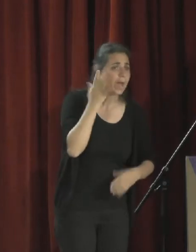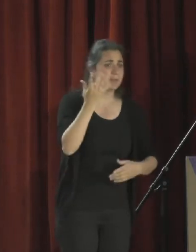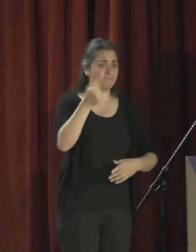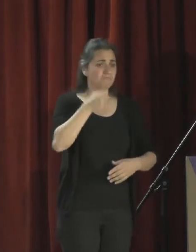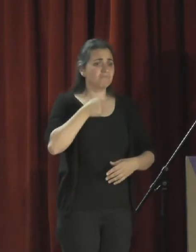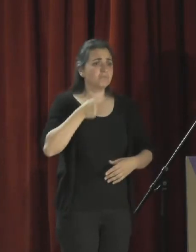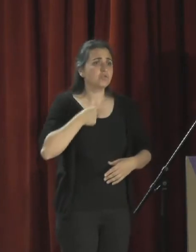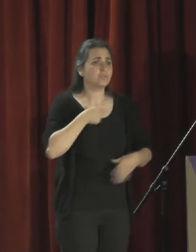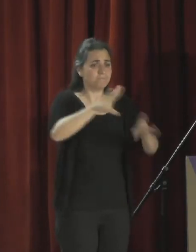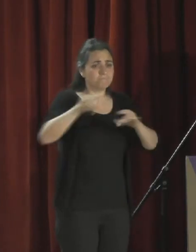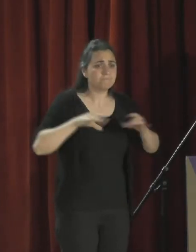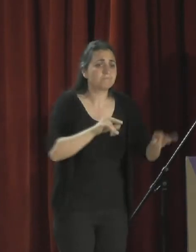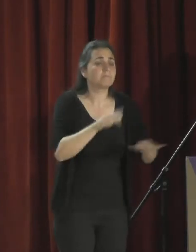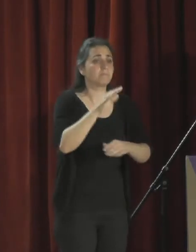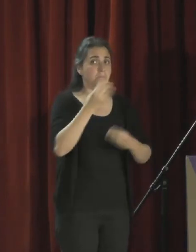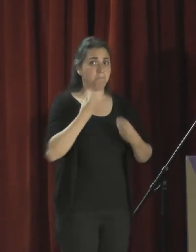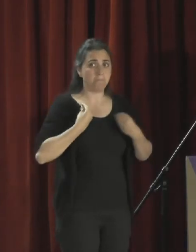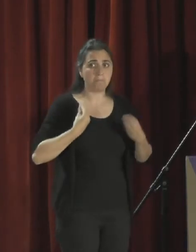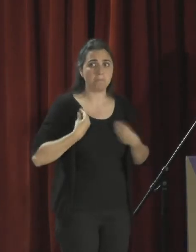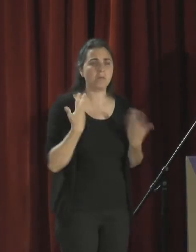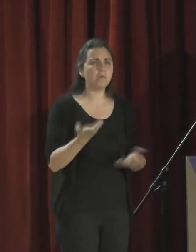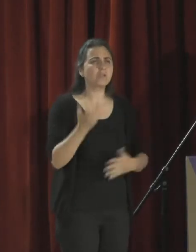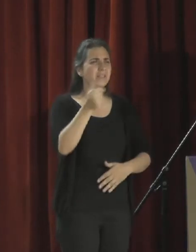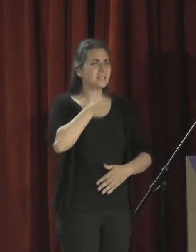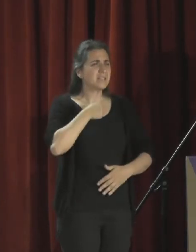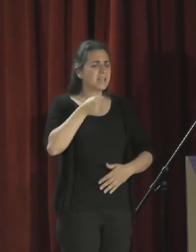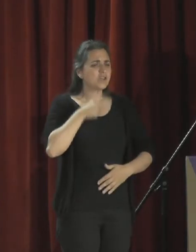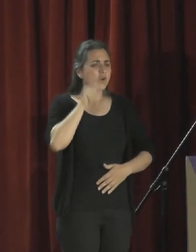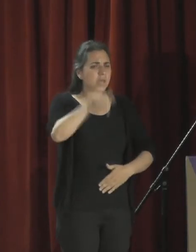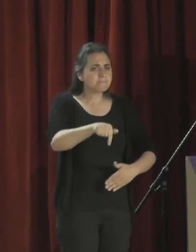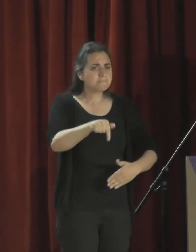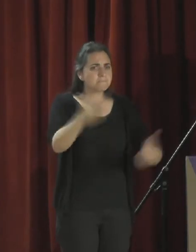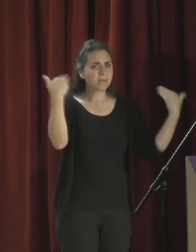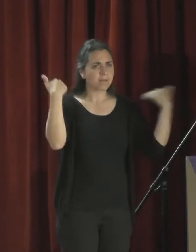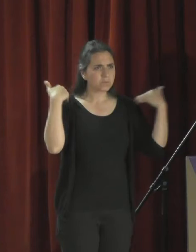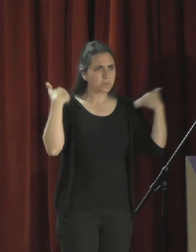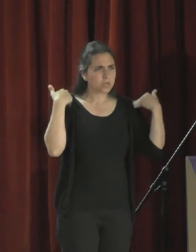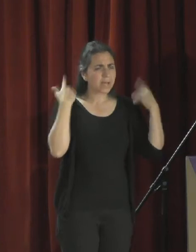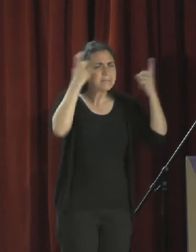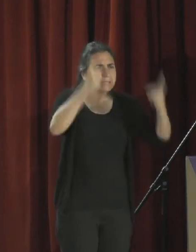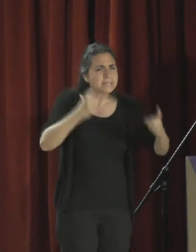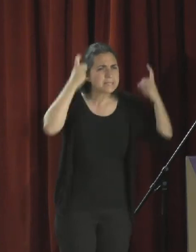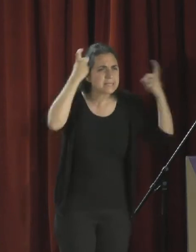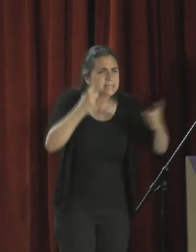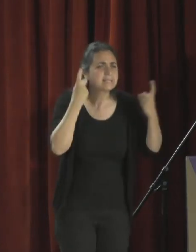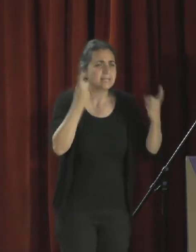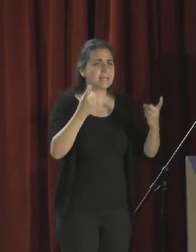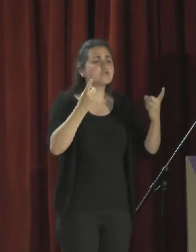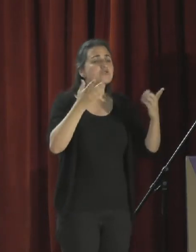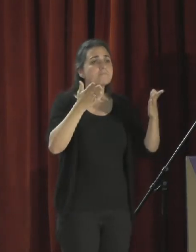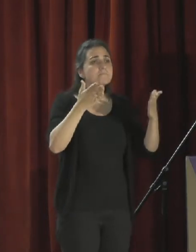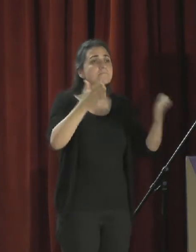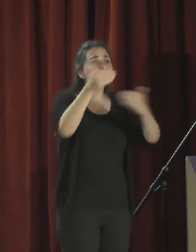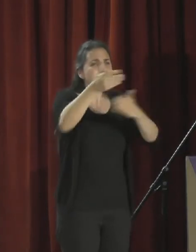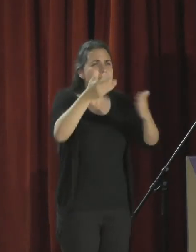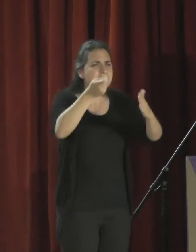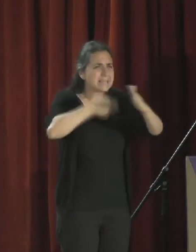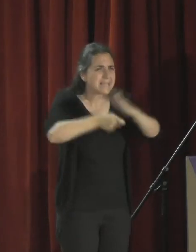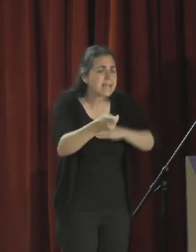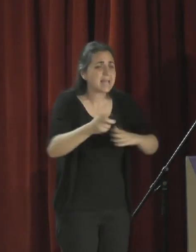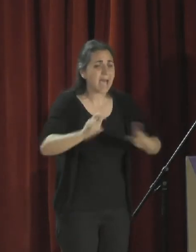lesbiana, estou como a consumidora que procura ser responsable pois, do comercio local, do pequeno comercio, do